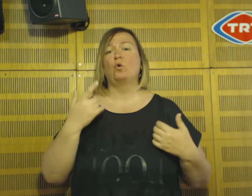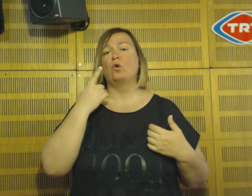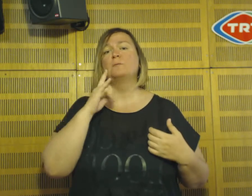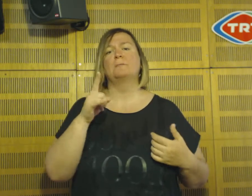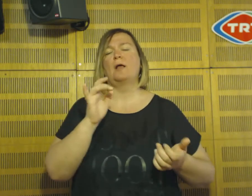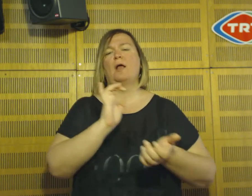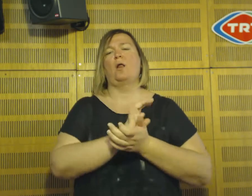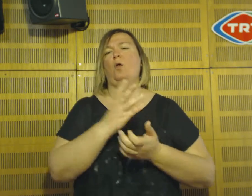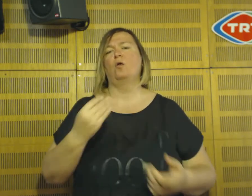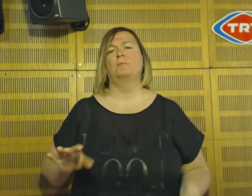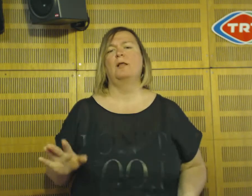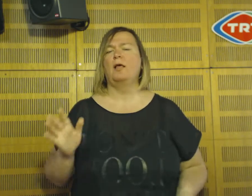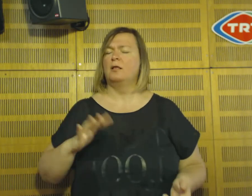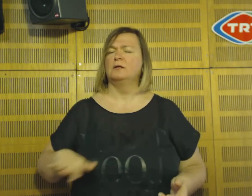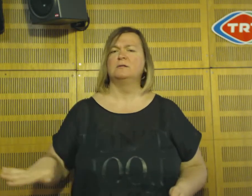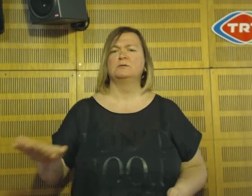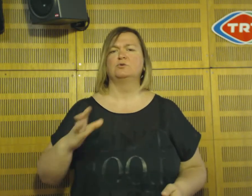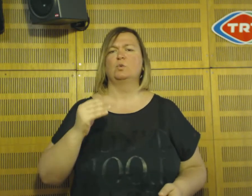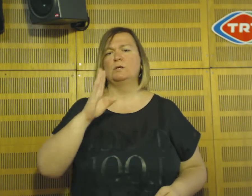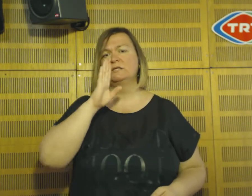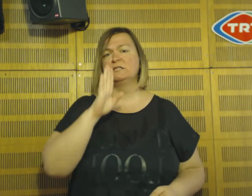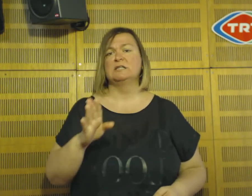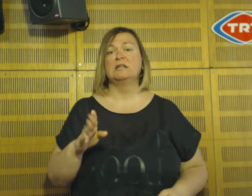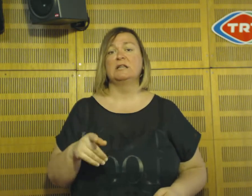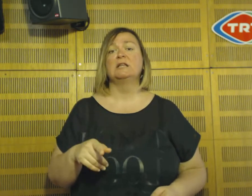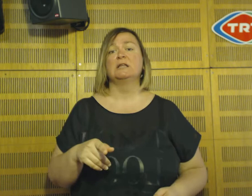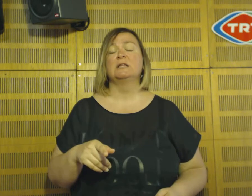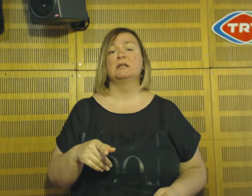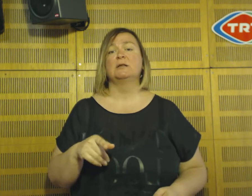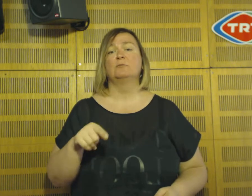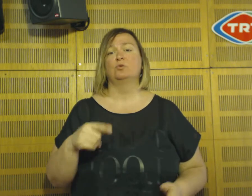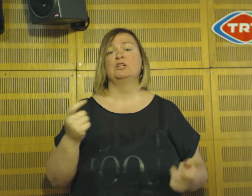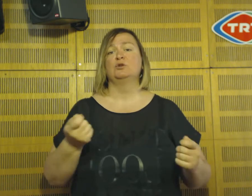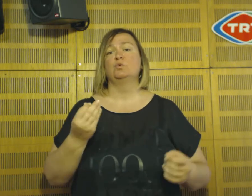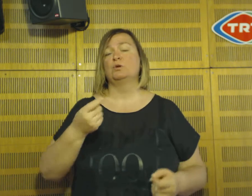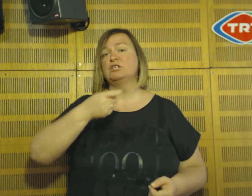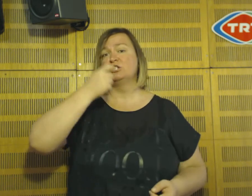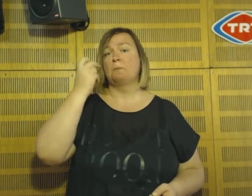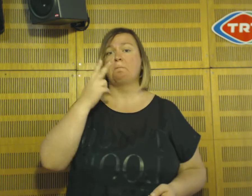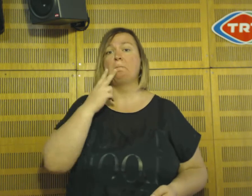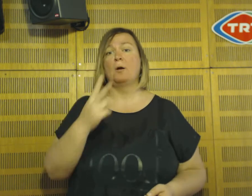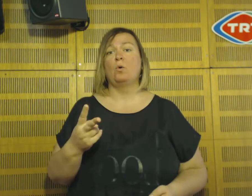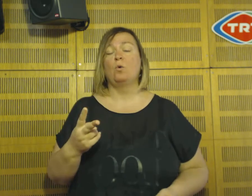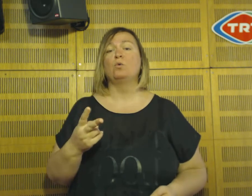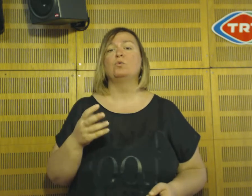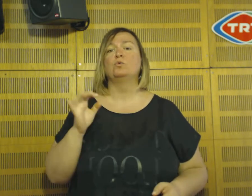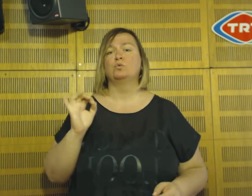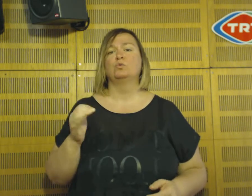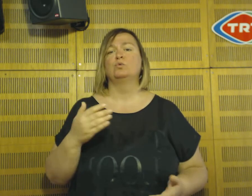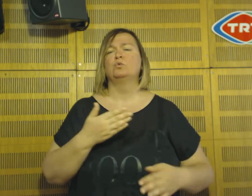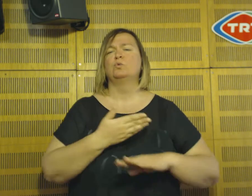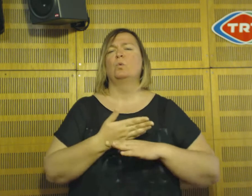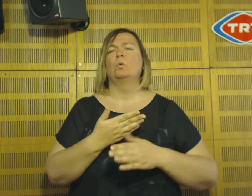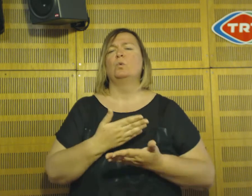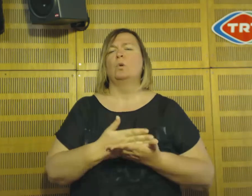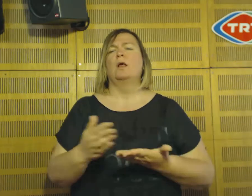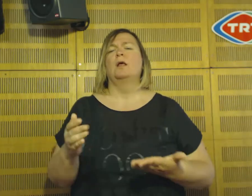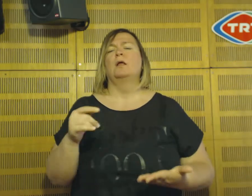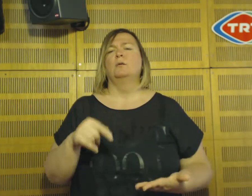olmadı. Herkes çok ciddi, bu işe çok sıcak bakıyor ve sürekli olarak bu tarz şeyler